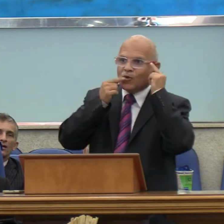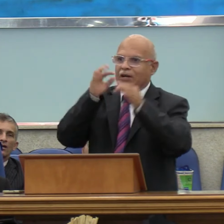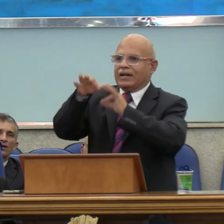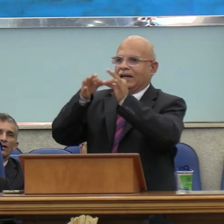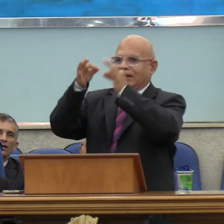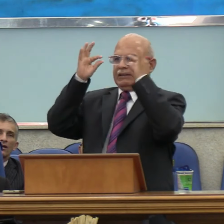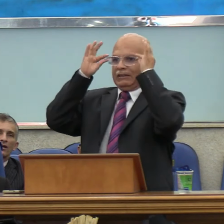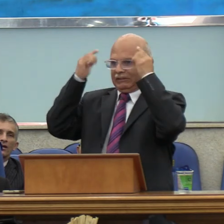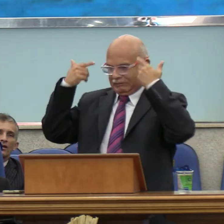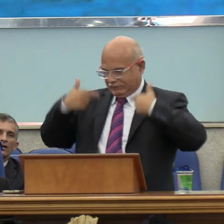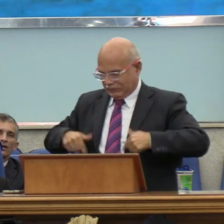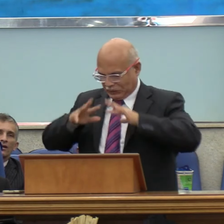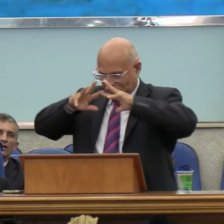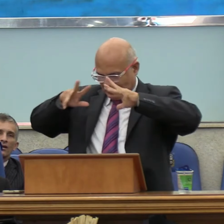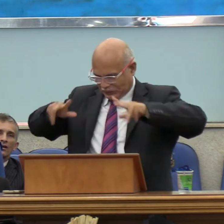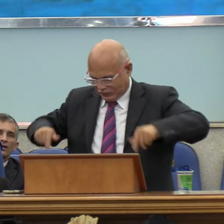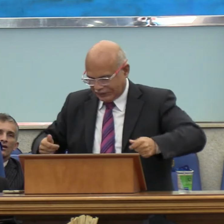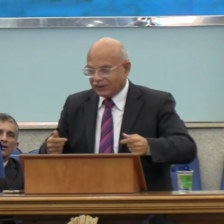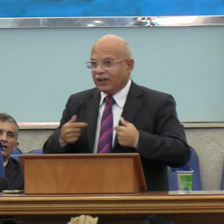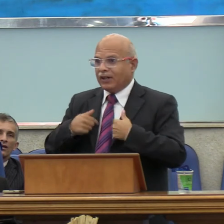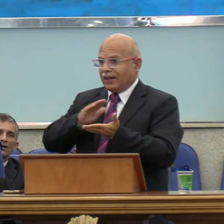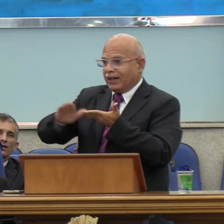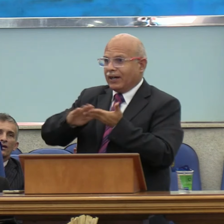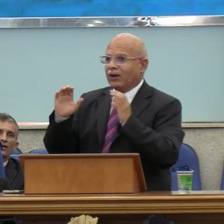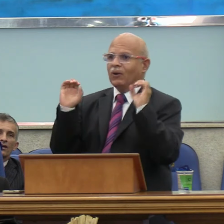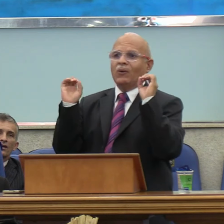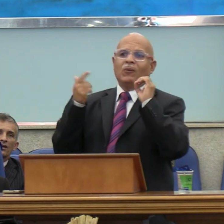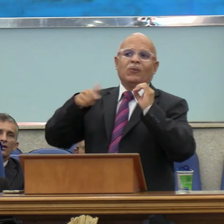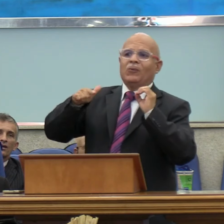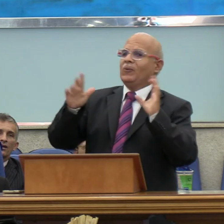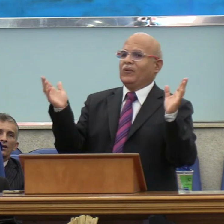aqui, ganhei um óculos, ganhei uma roupa,